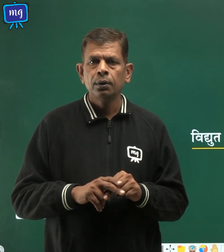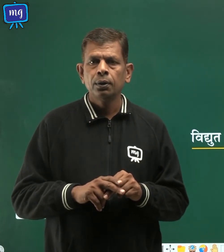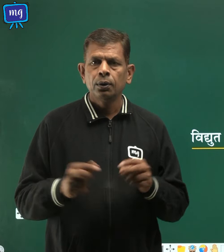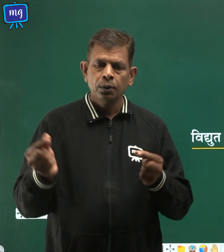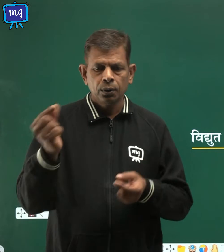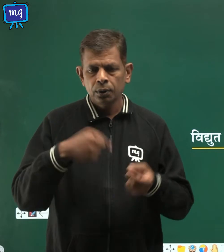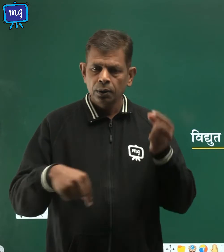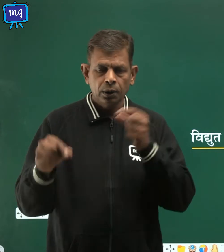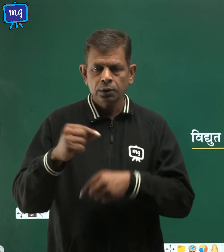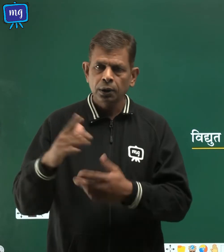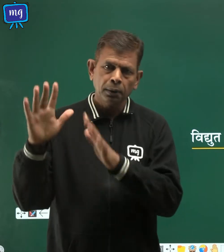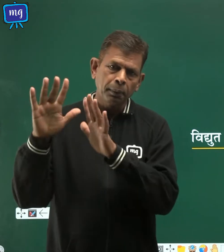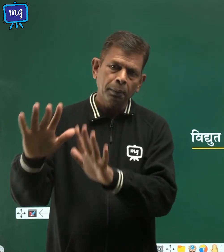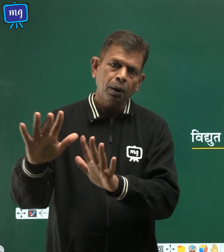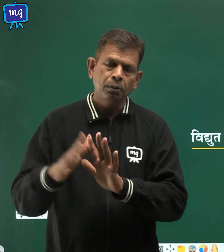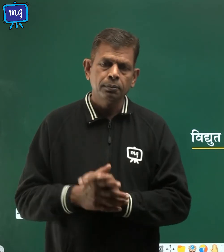रासायनिक प्रभाव